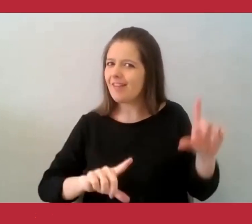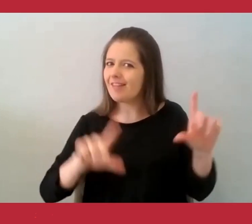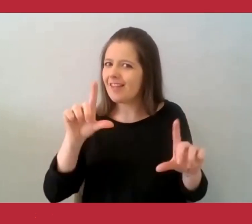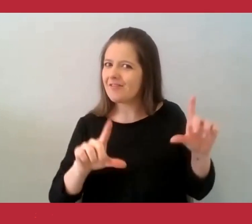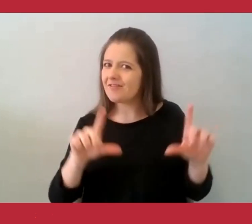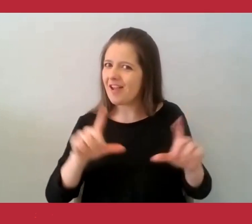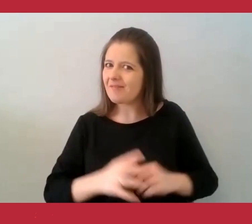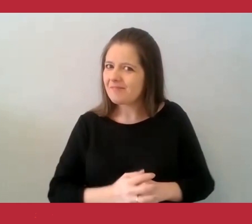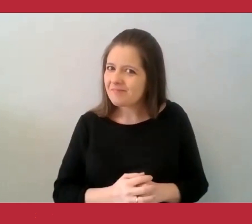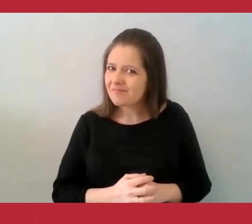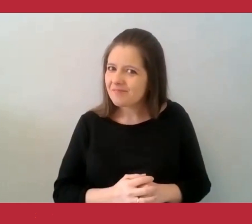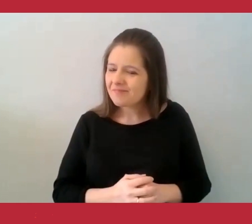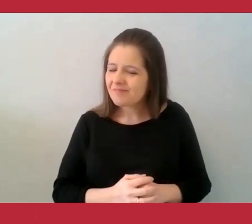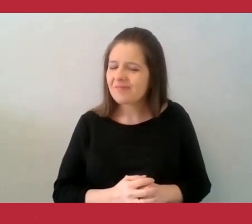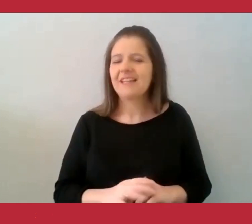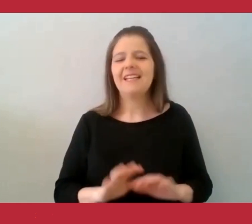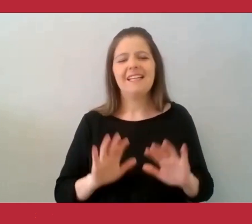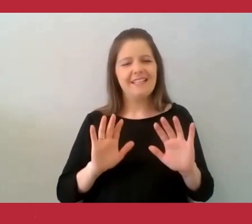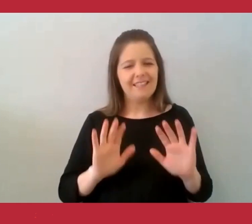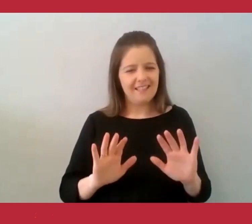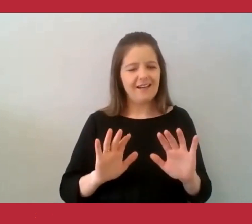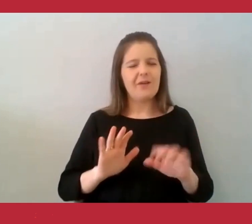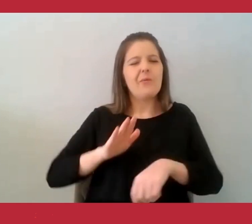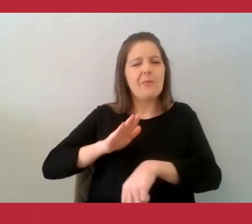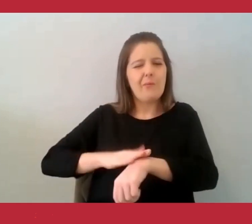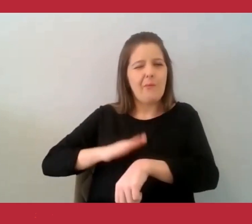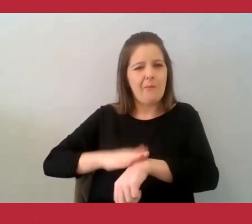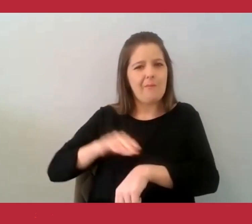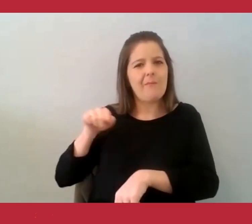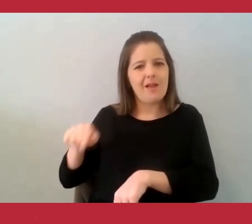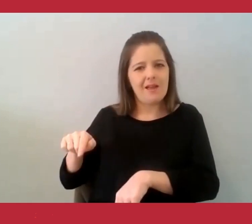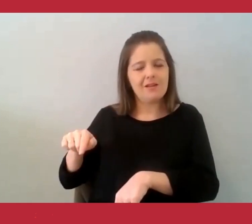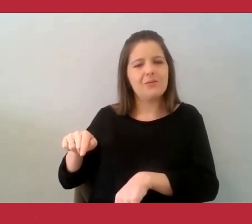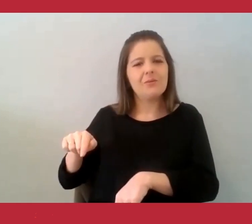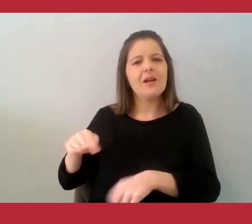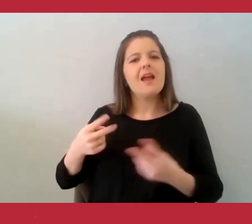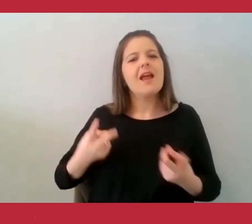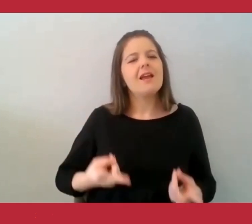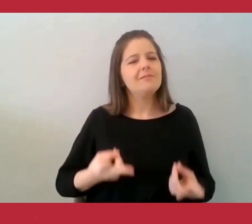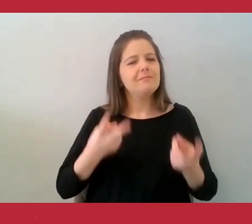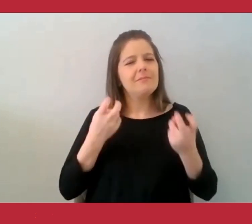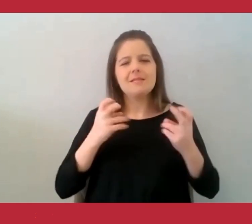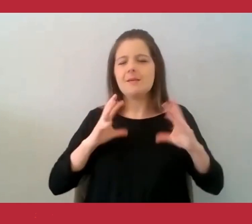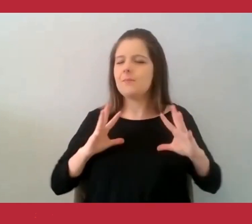E naquele momento, Joãozinho compreendeu tudo.